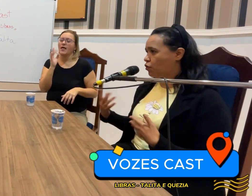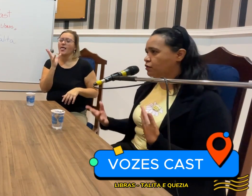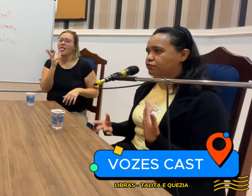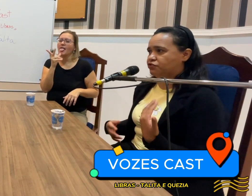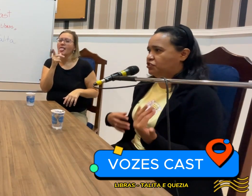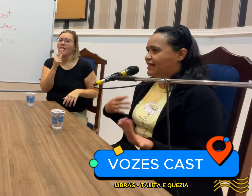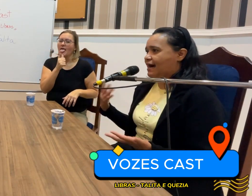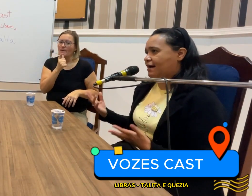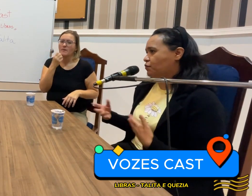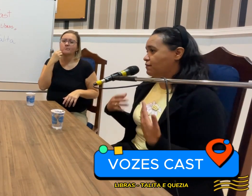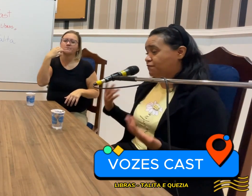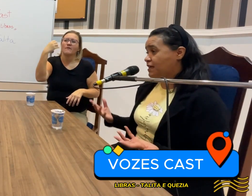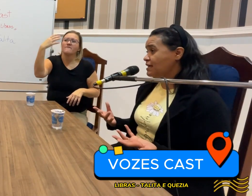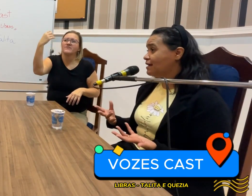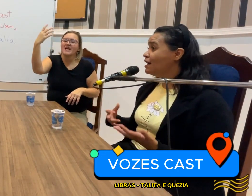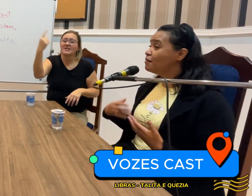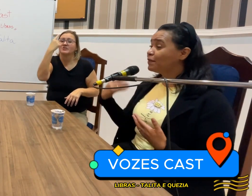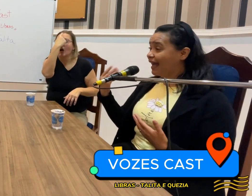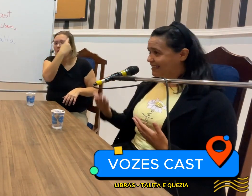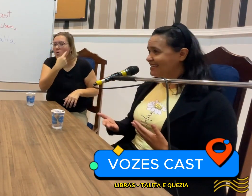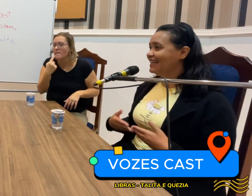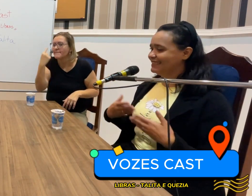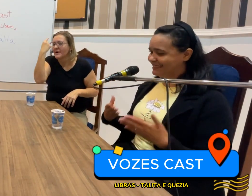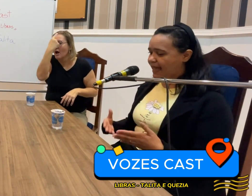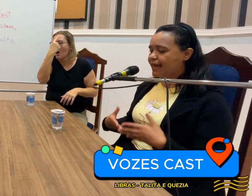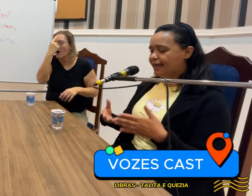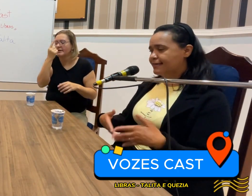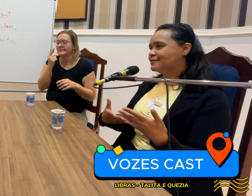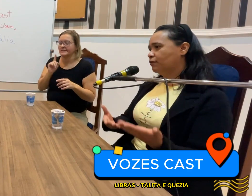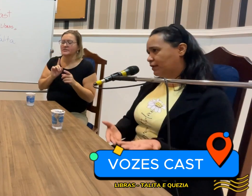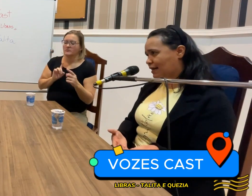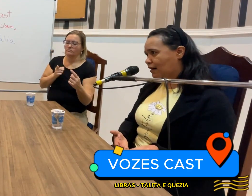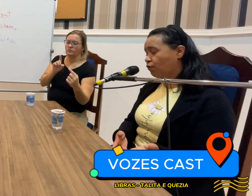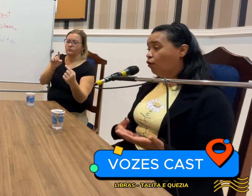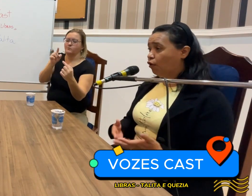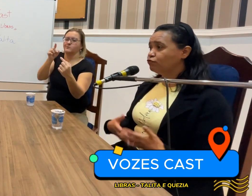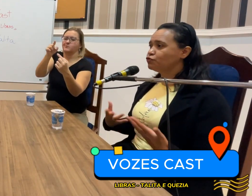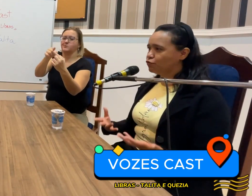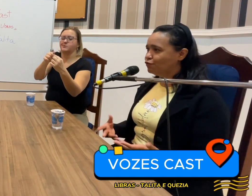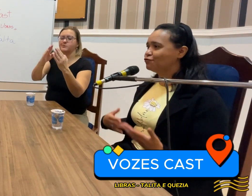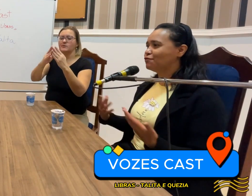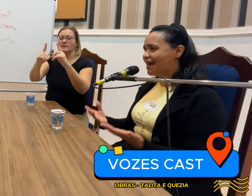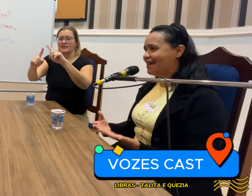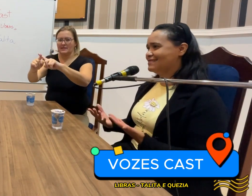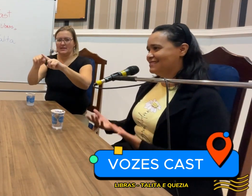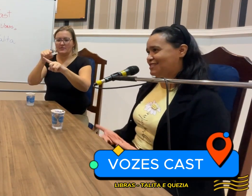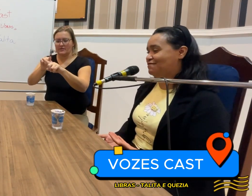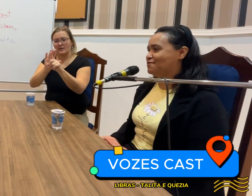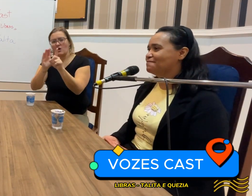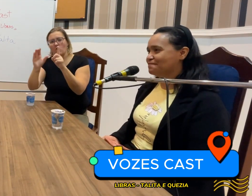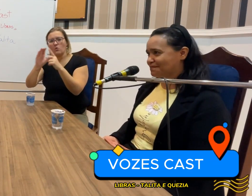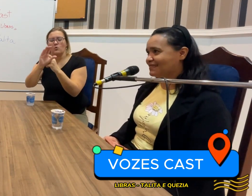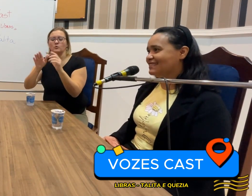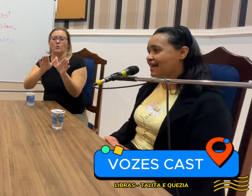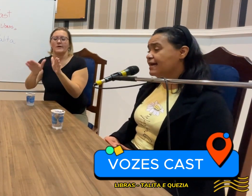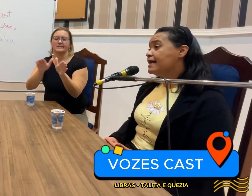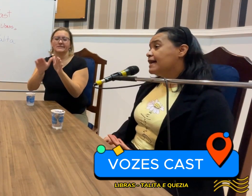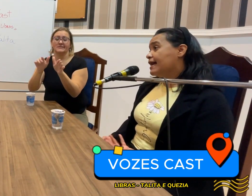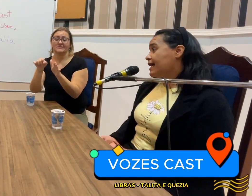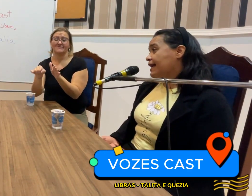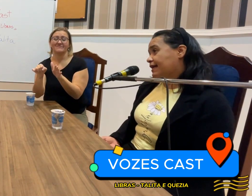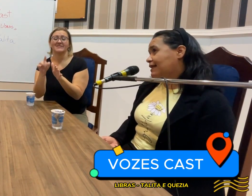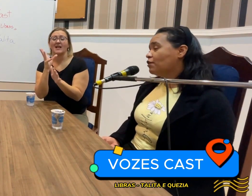de ônibus, de carro, enfim, para ir até esse local onde o culto é acessível. Nossa,